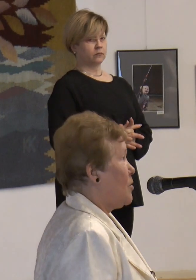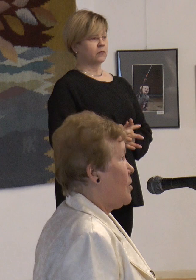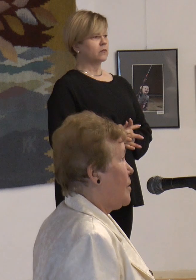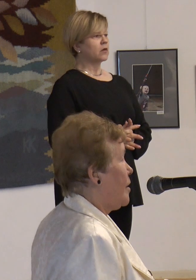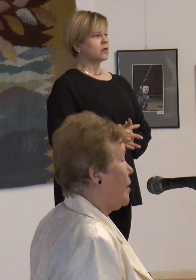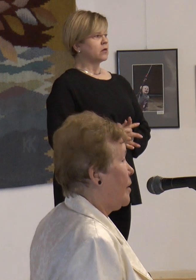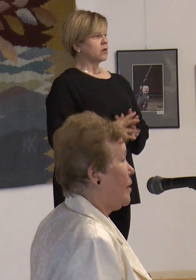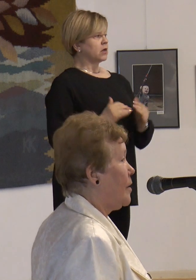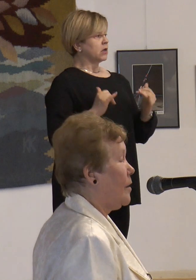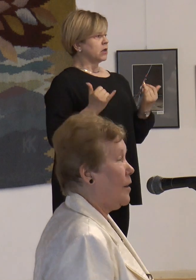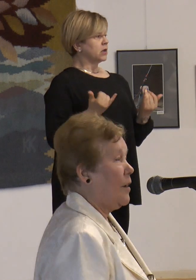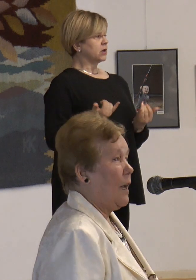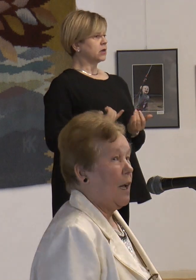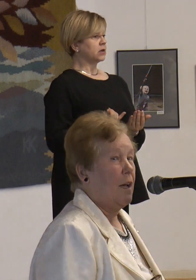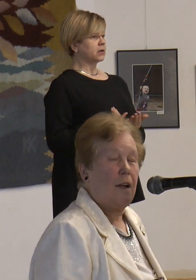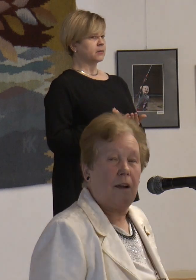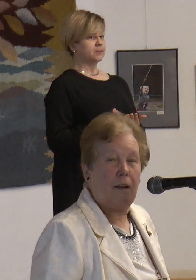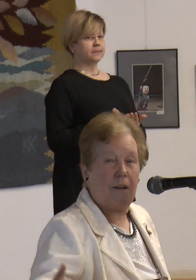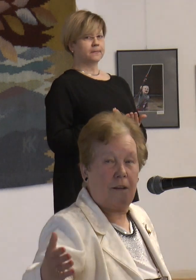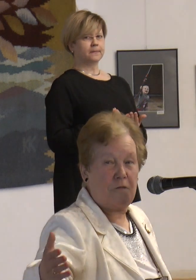És akkor